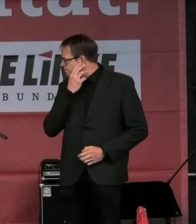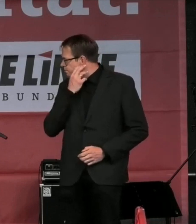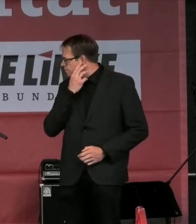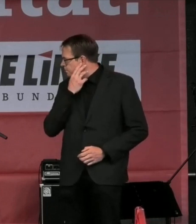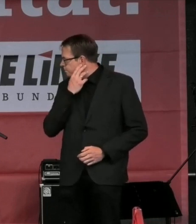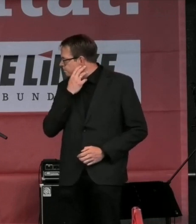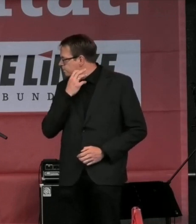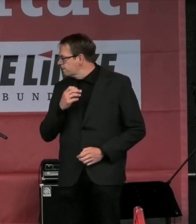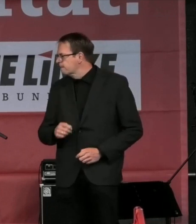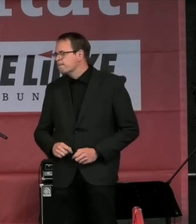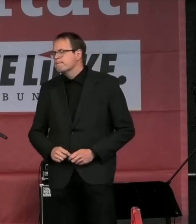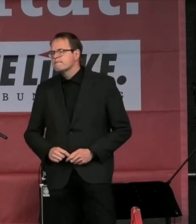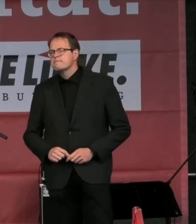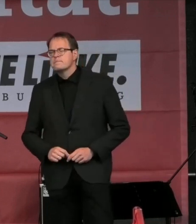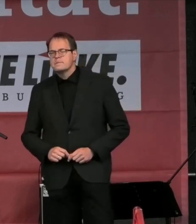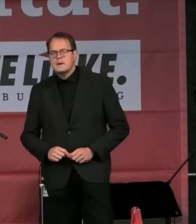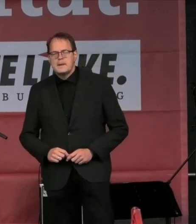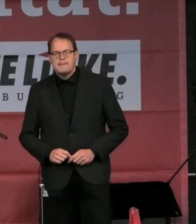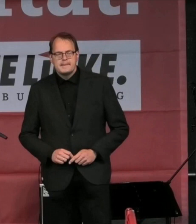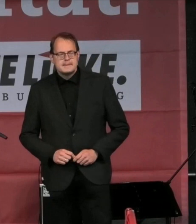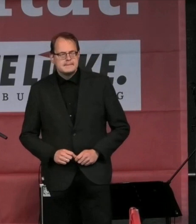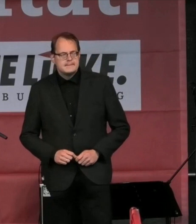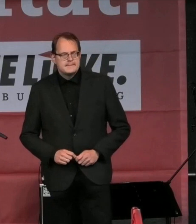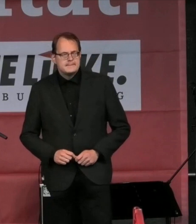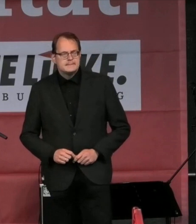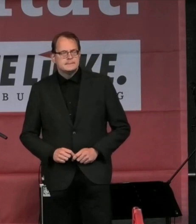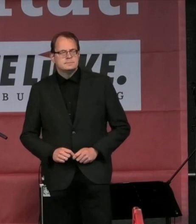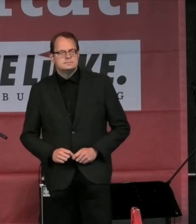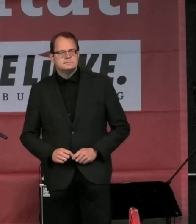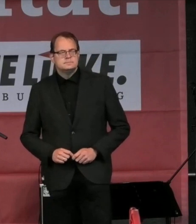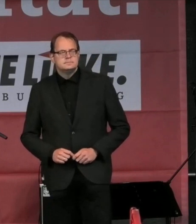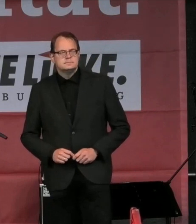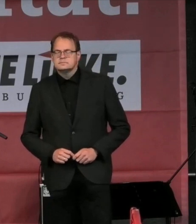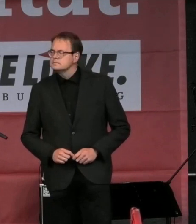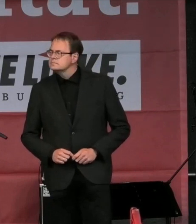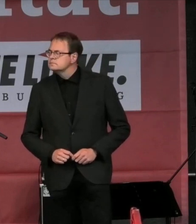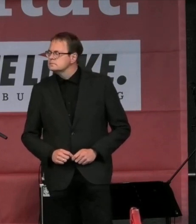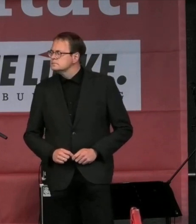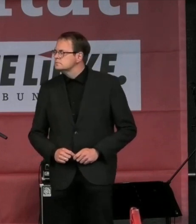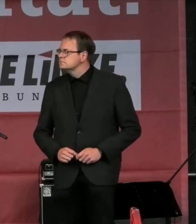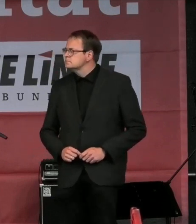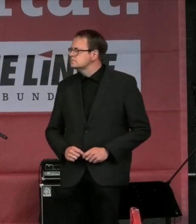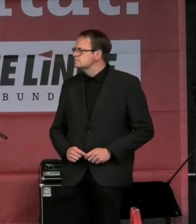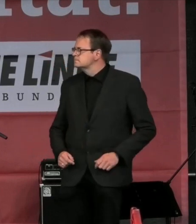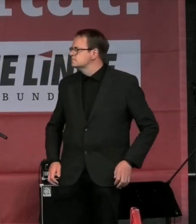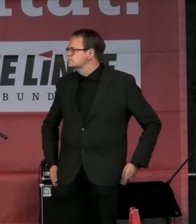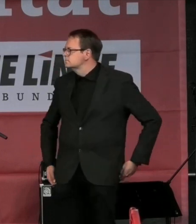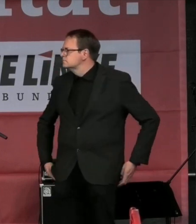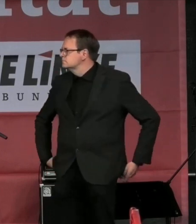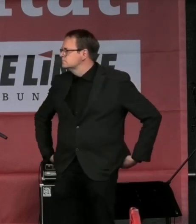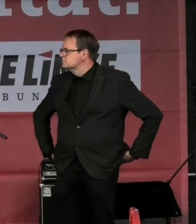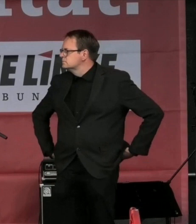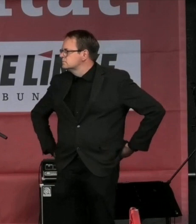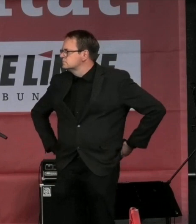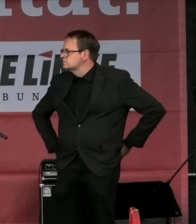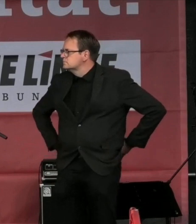arroganz von oben nach unten oder dieses herabsehen auf die normalen leute die es in schon in den letzten jahren immer schwerer hatten